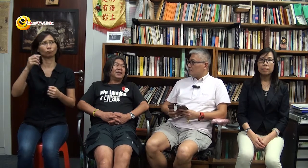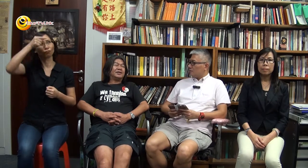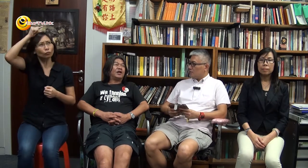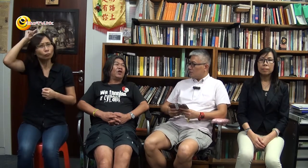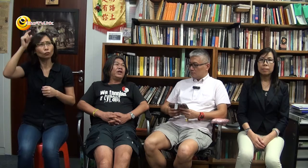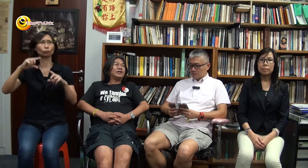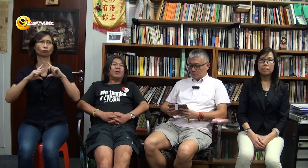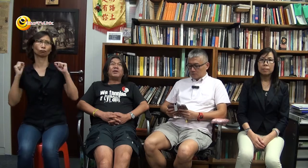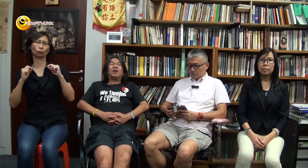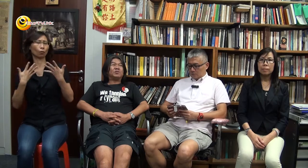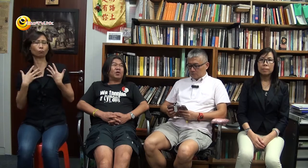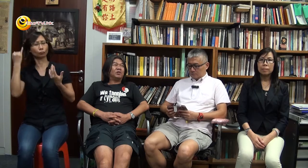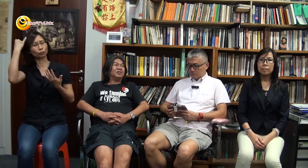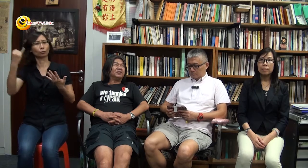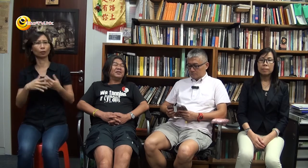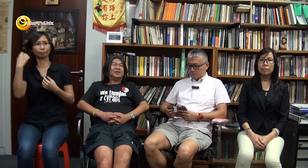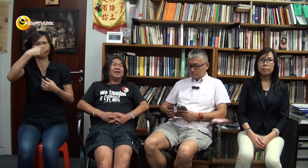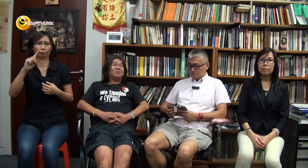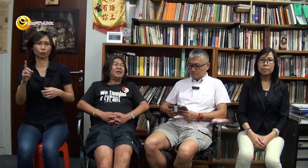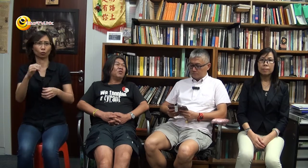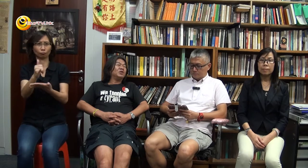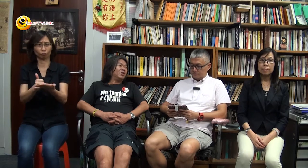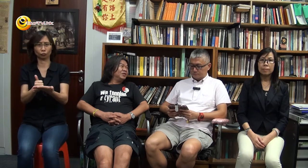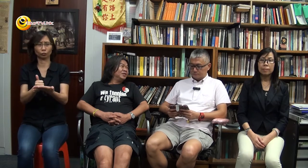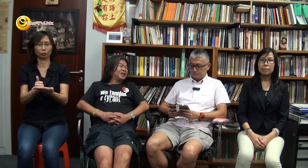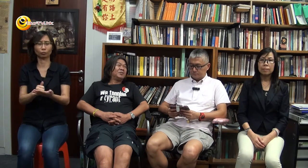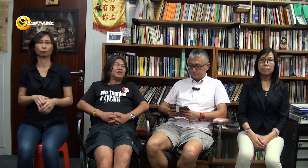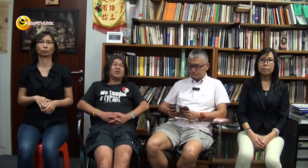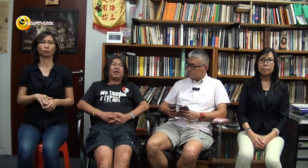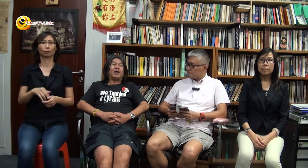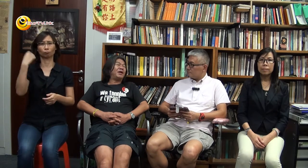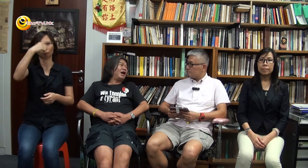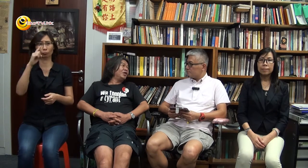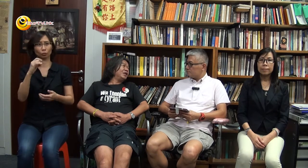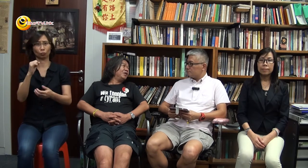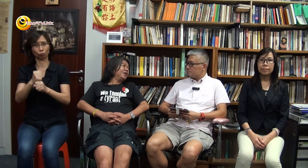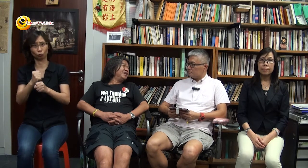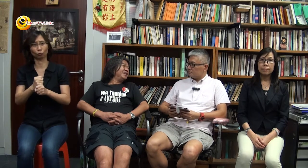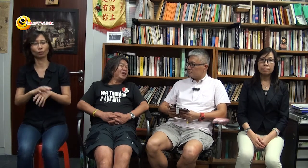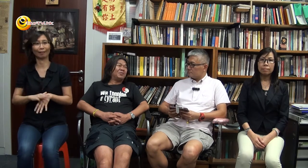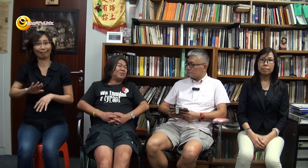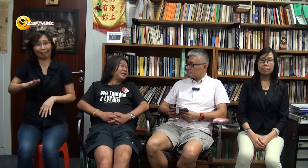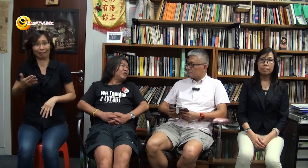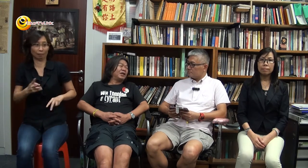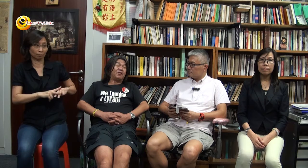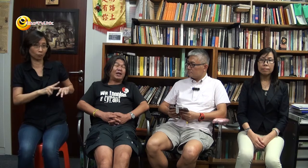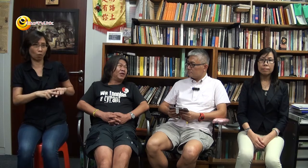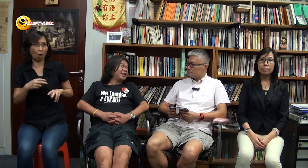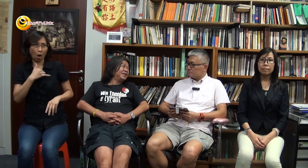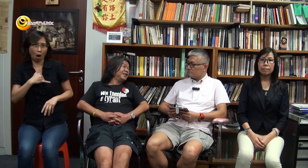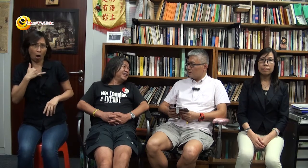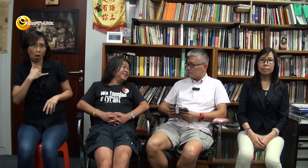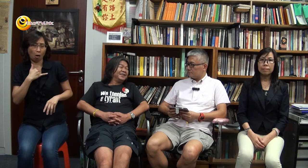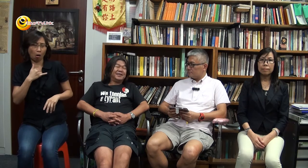咗啦，就係佢咧就話邊個唔做，邊個會做？咁咧中央話喂未考慮點喎。呢、這個任命未得喎，就玩